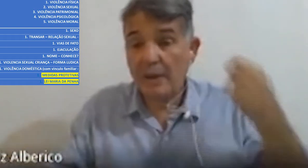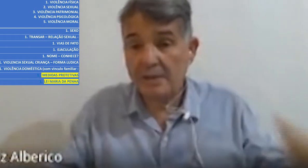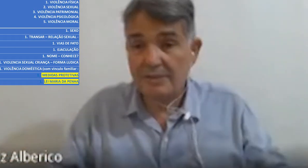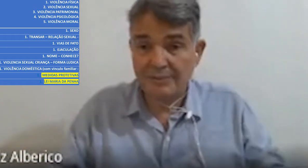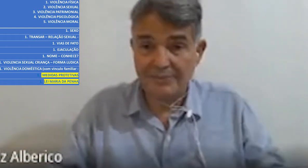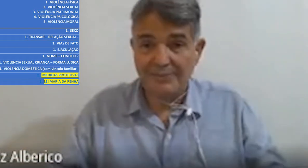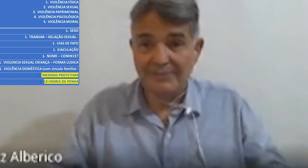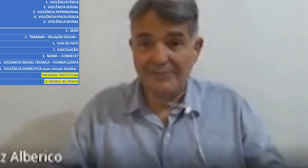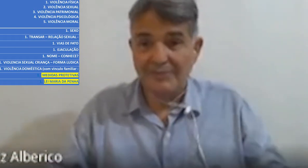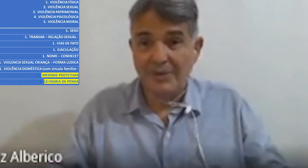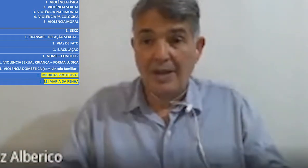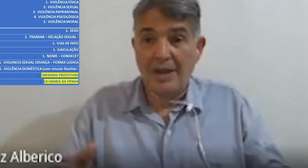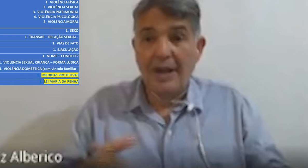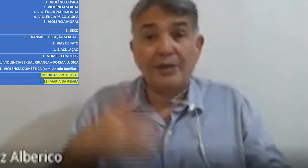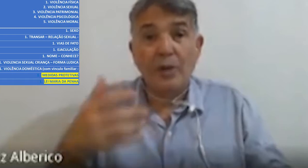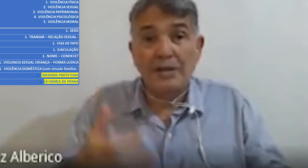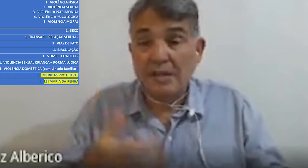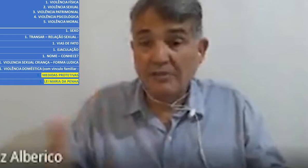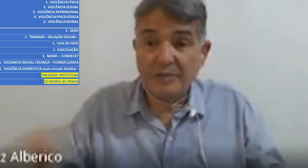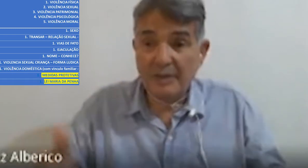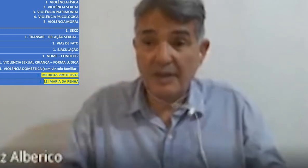pais. É a educação familiar.